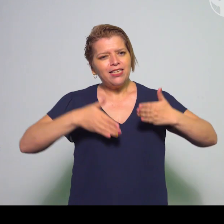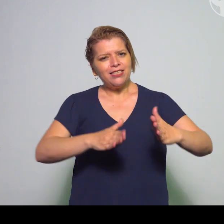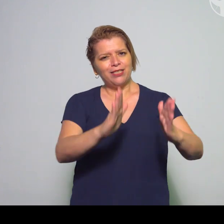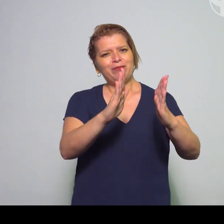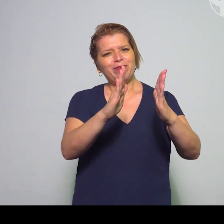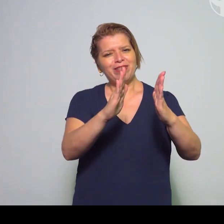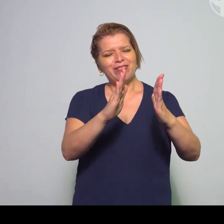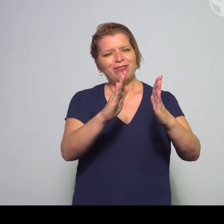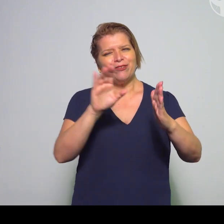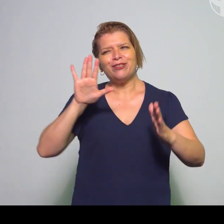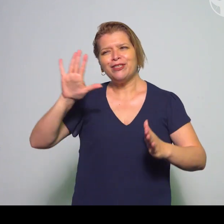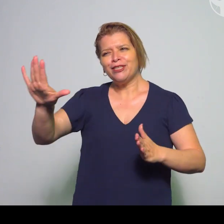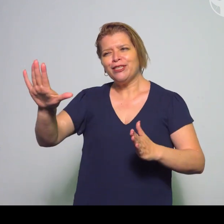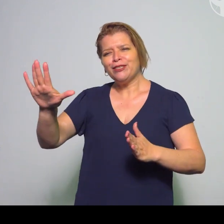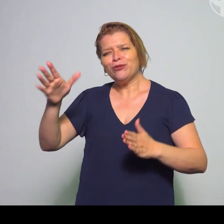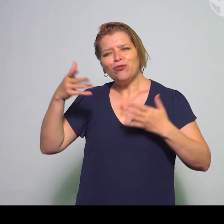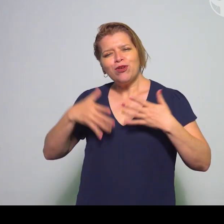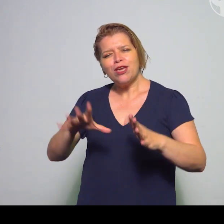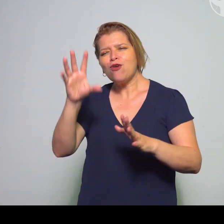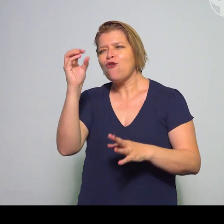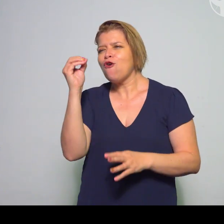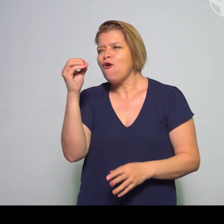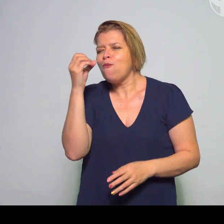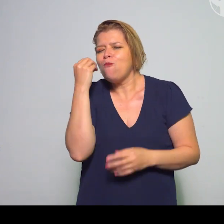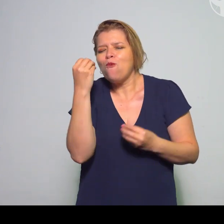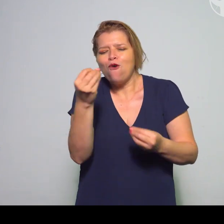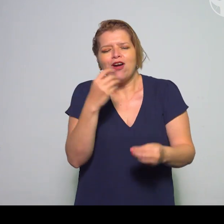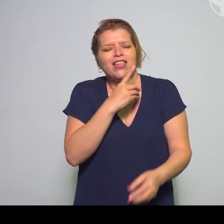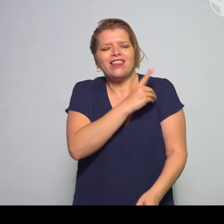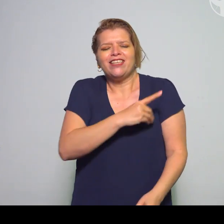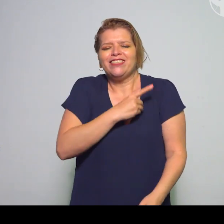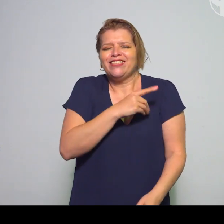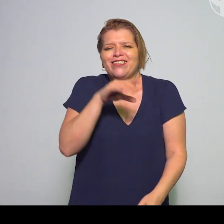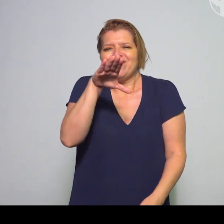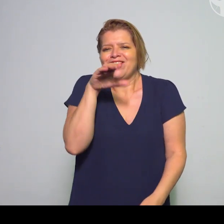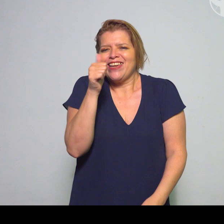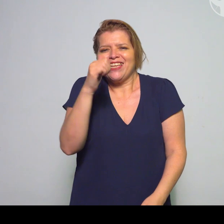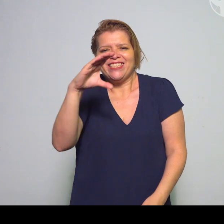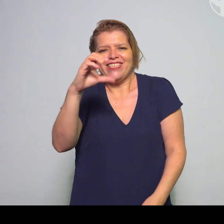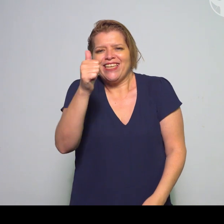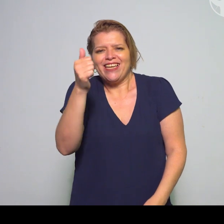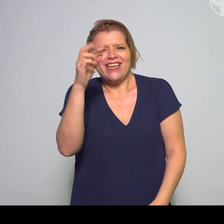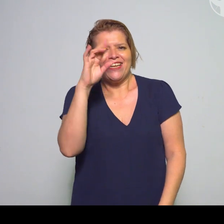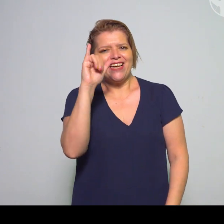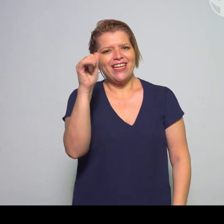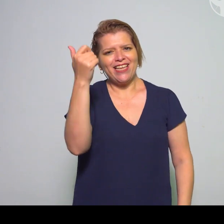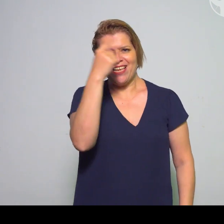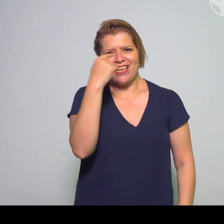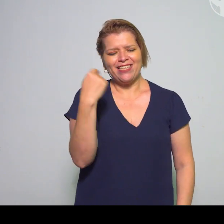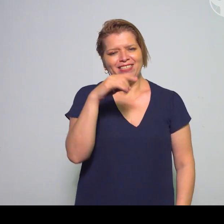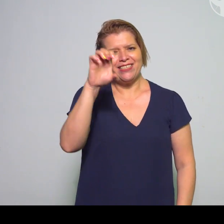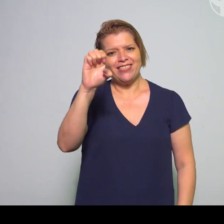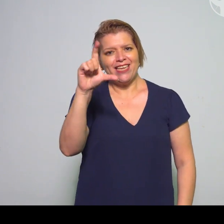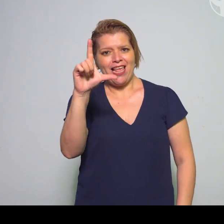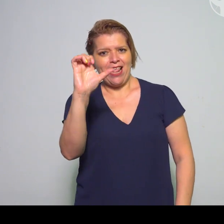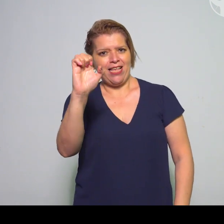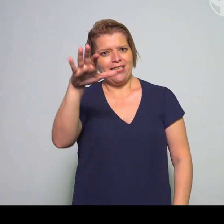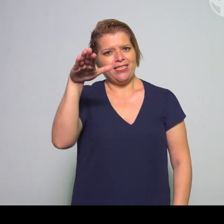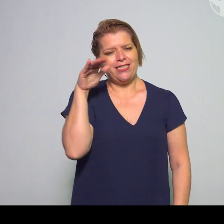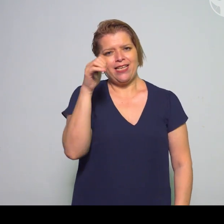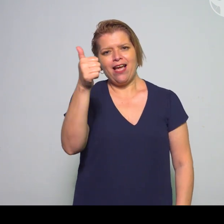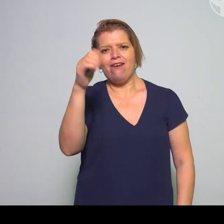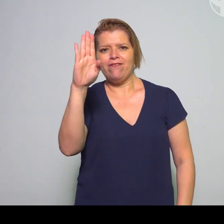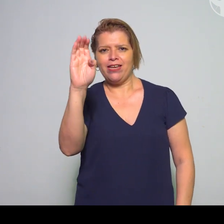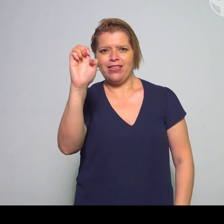del nacimiento de ese niño tan deseado para Zacarías y Elizabeth. Y en ese